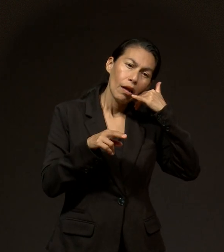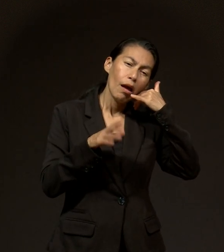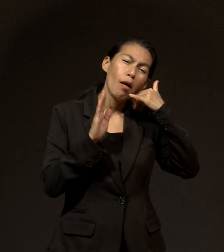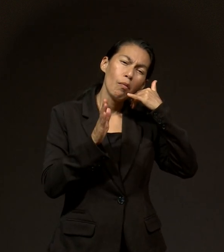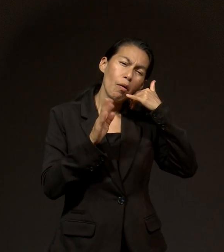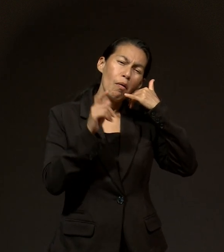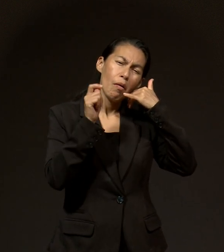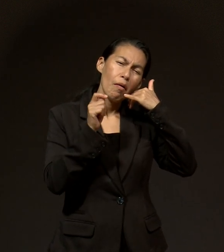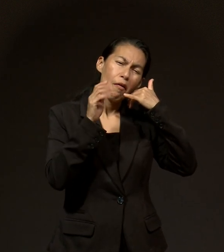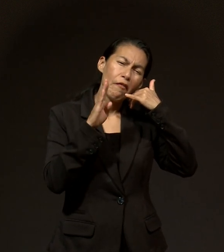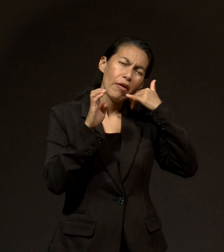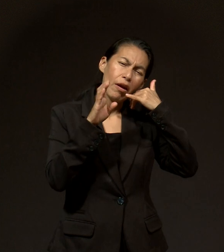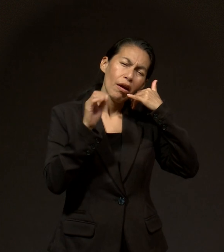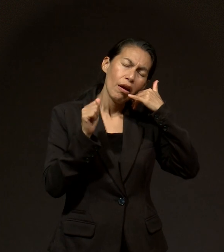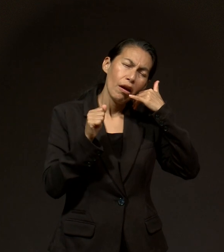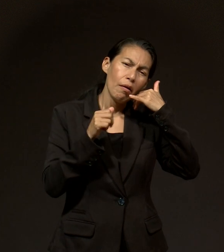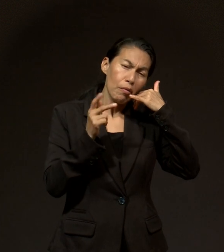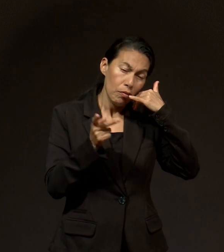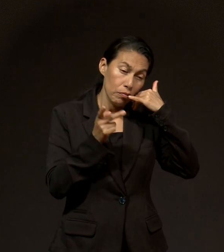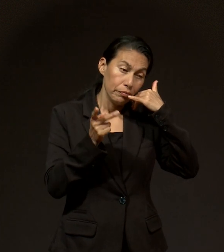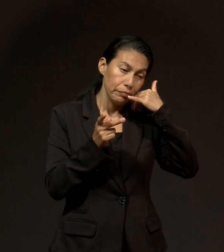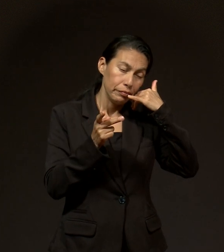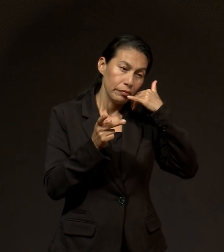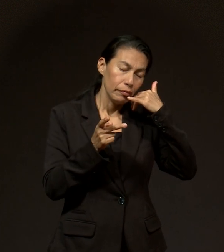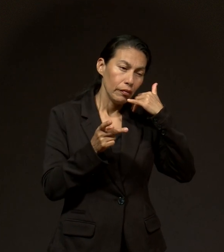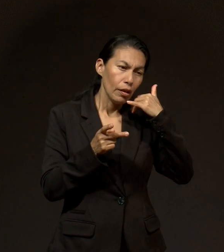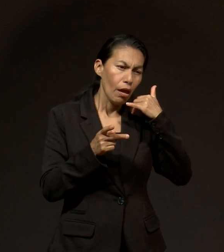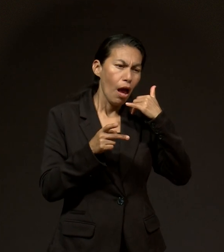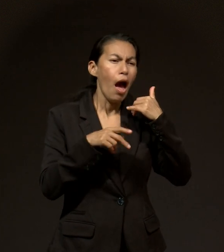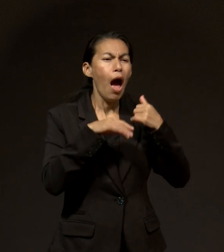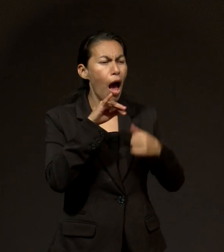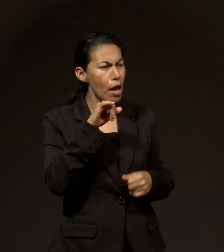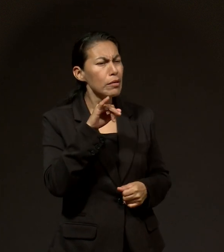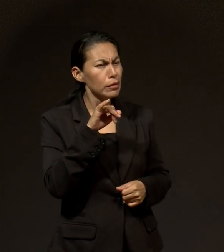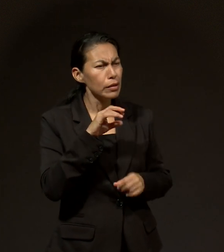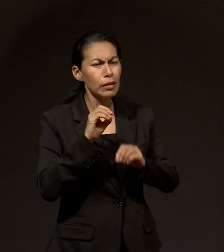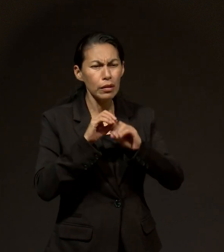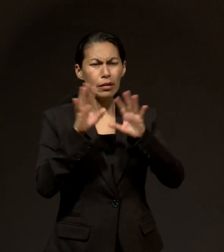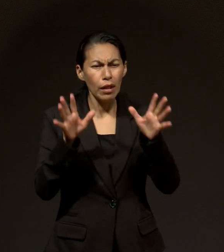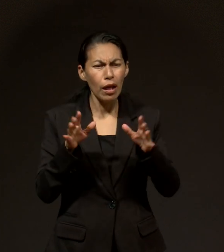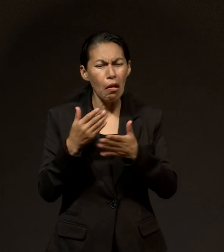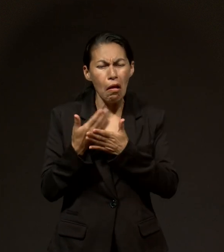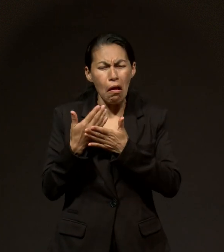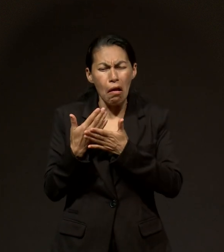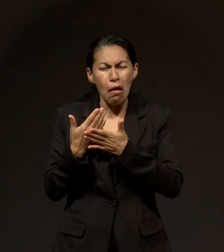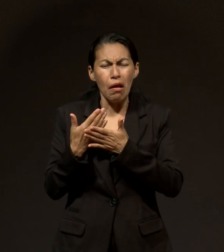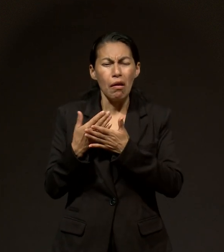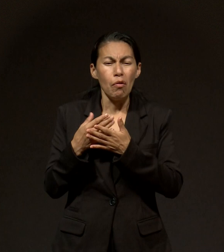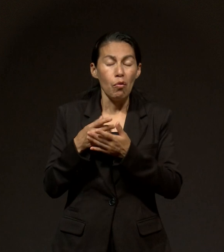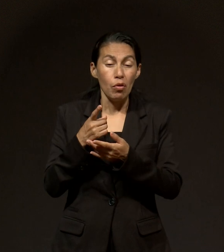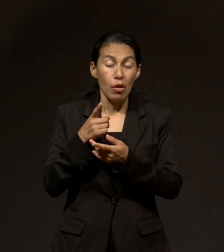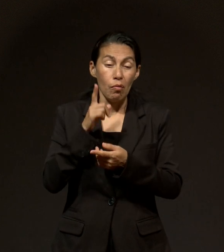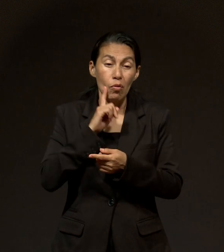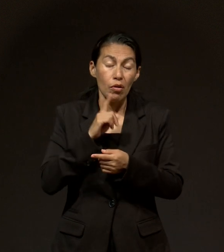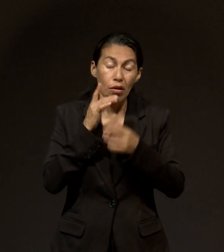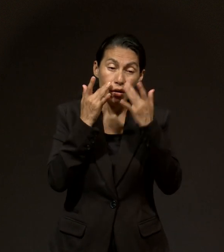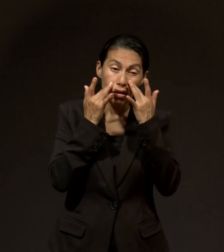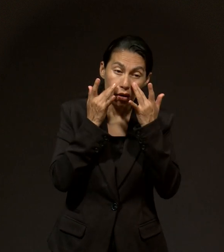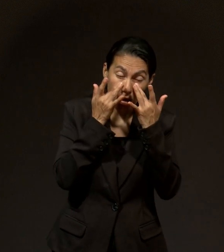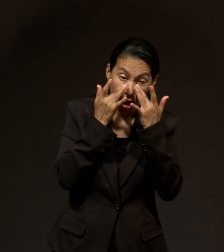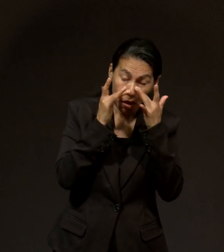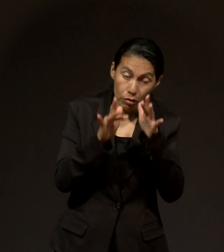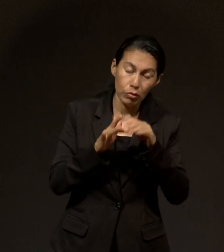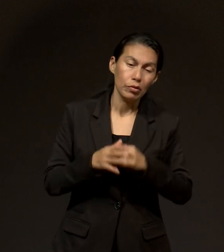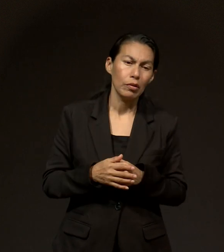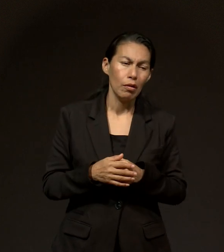horas, una chica me dejó la beca. Y yo, guau, pues, profa, yo estoy dispuesta. Le digo, yo quiero. Ok,